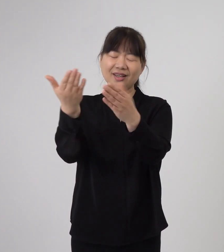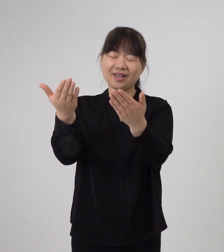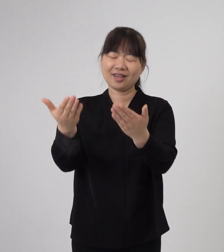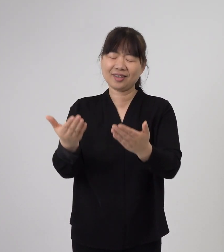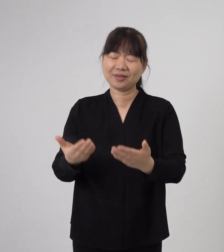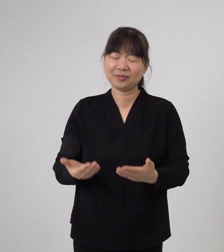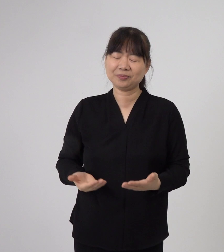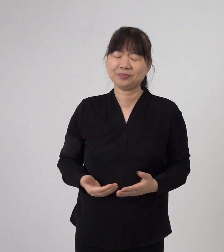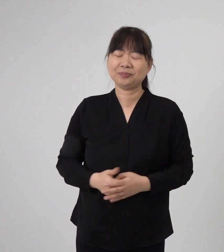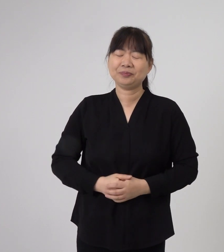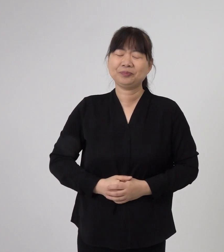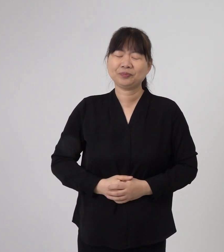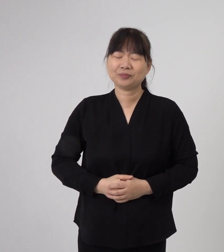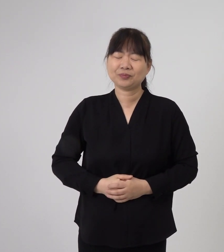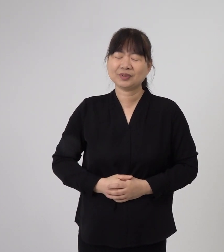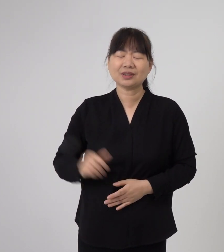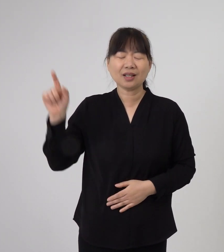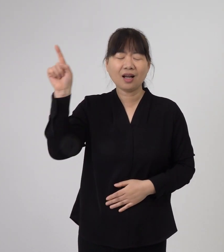하셨네.